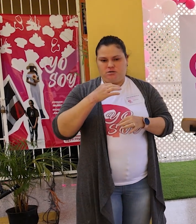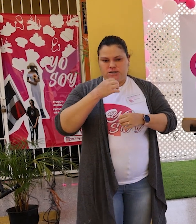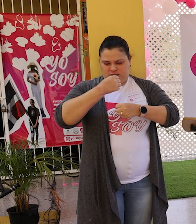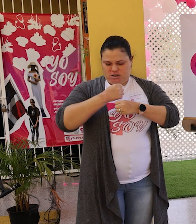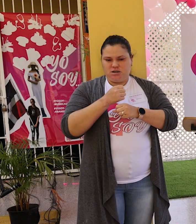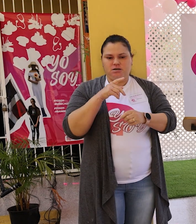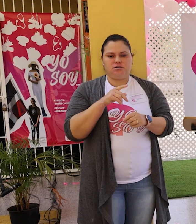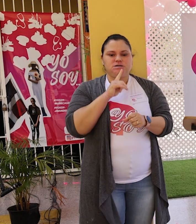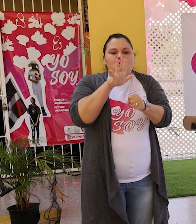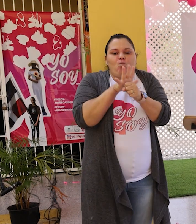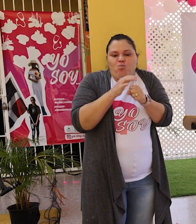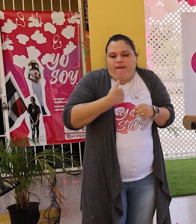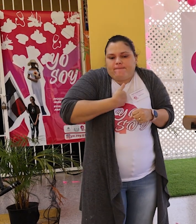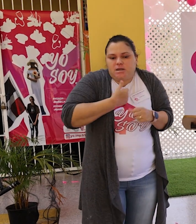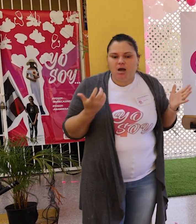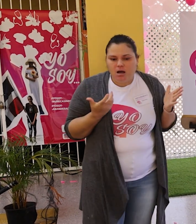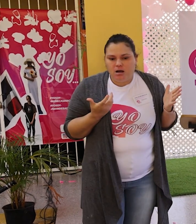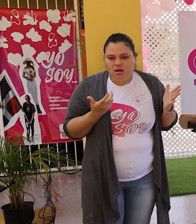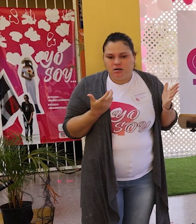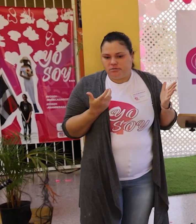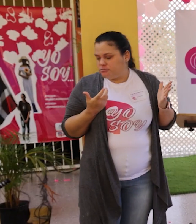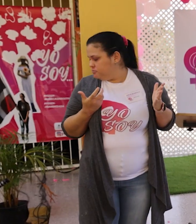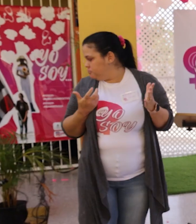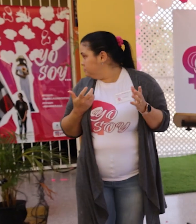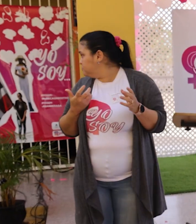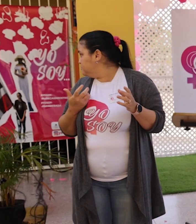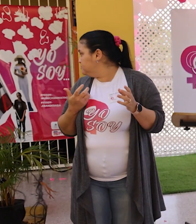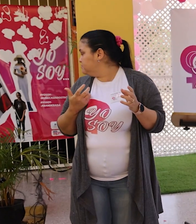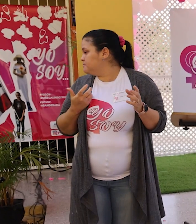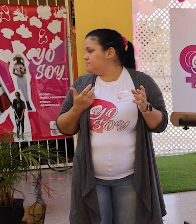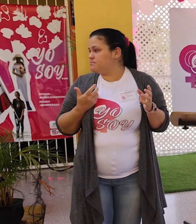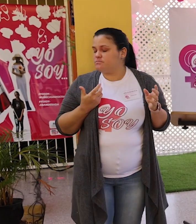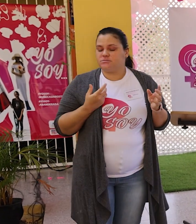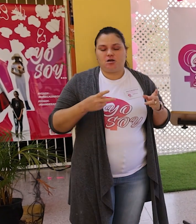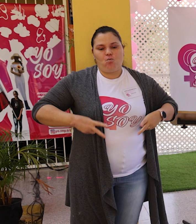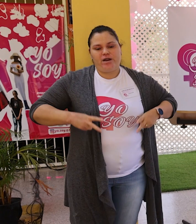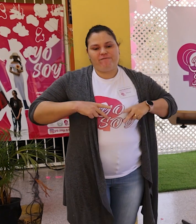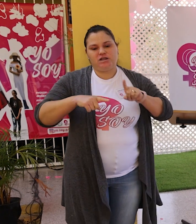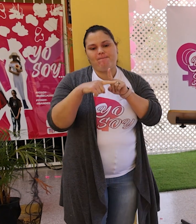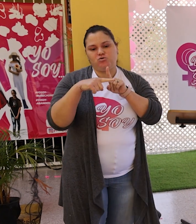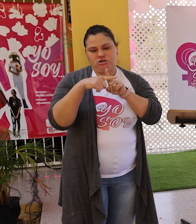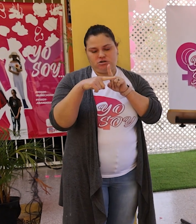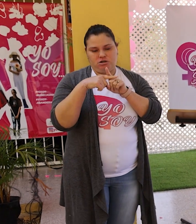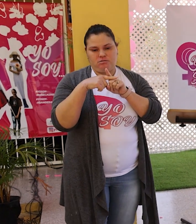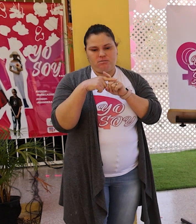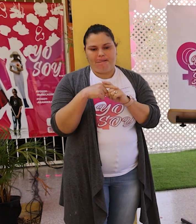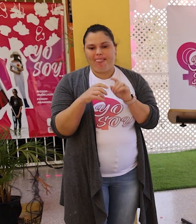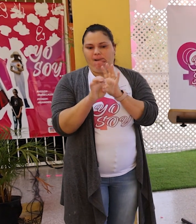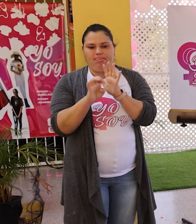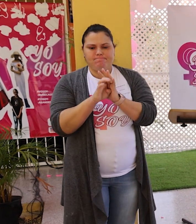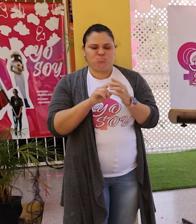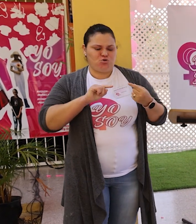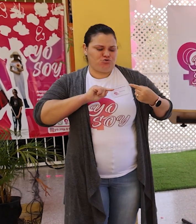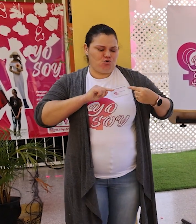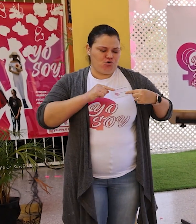tu vida y tú tienes que empujarte a lo que es una vida positiva que los dolores del alma